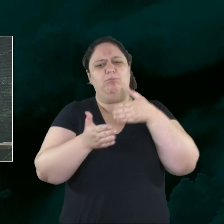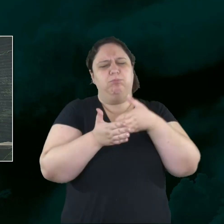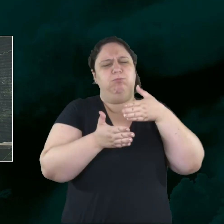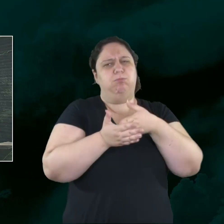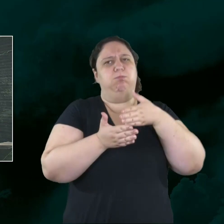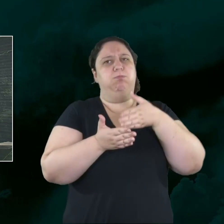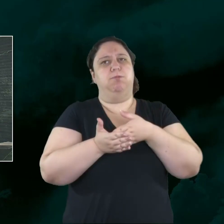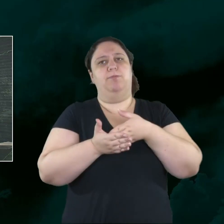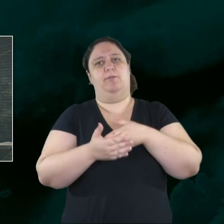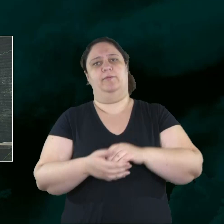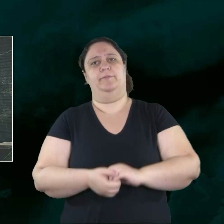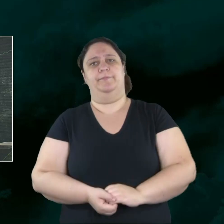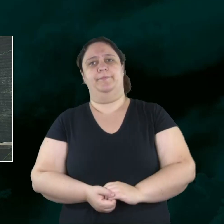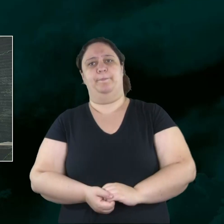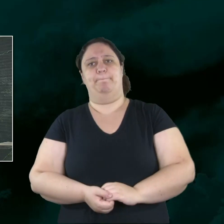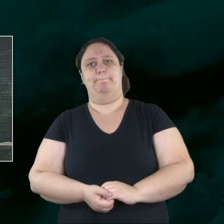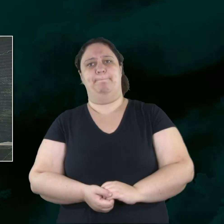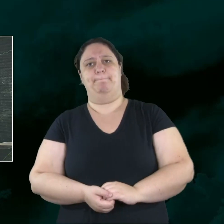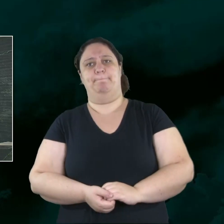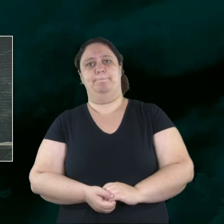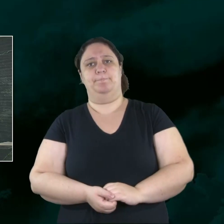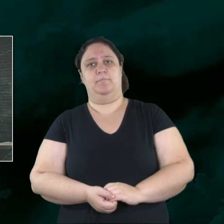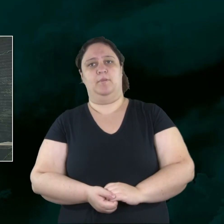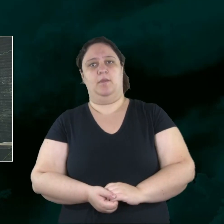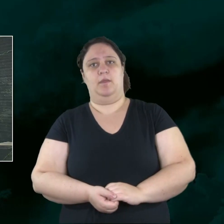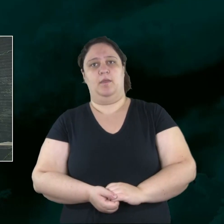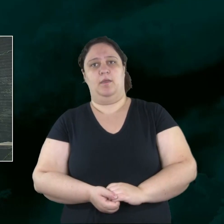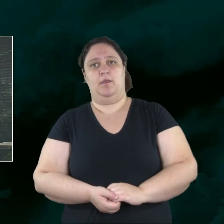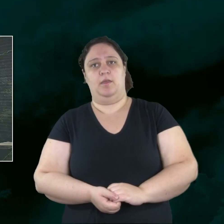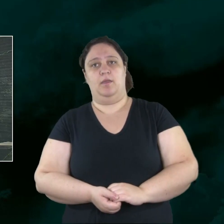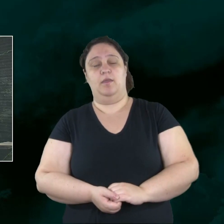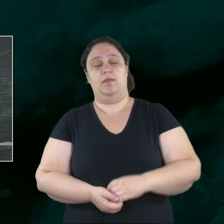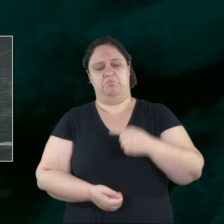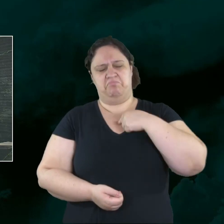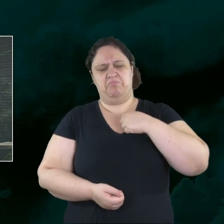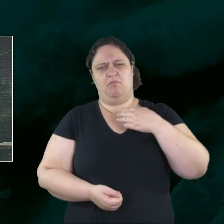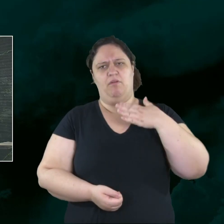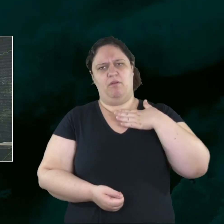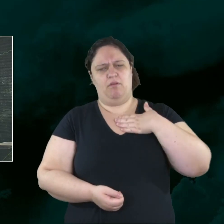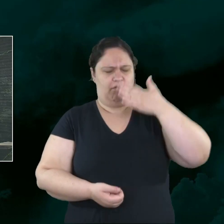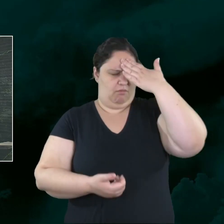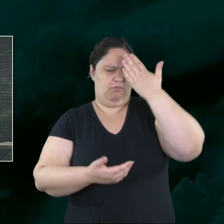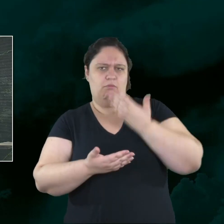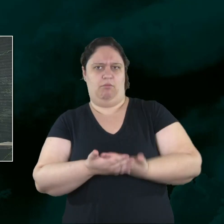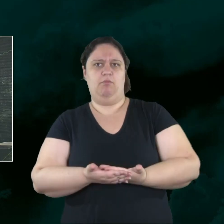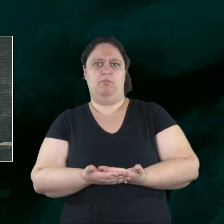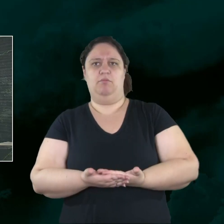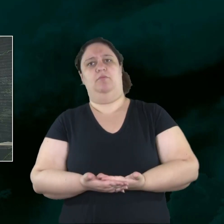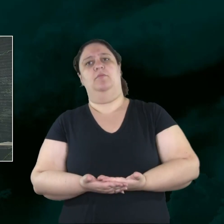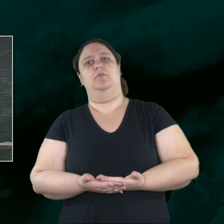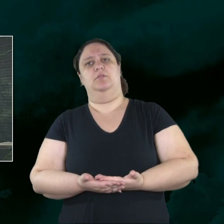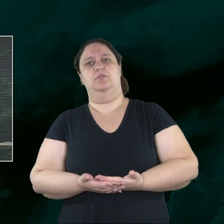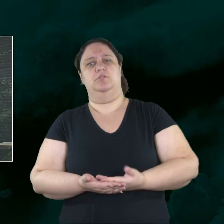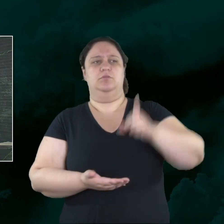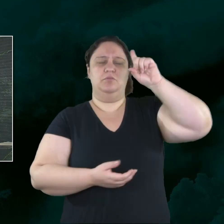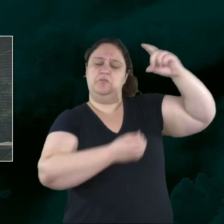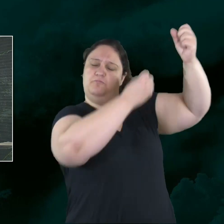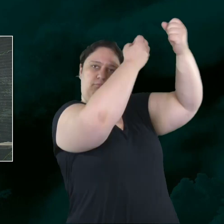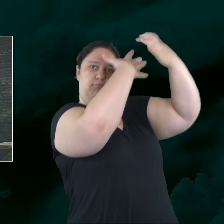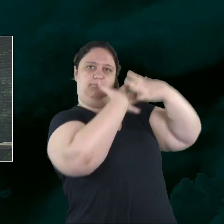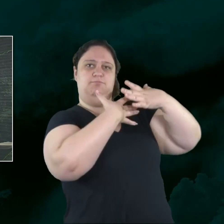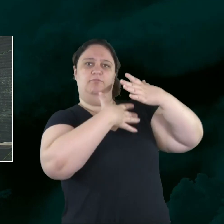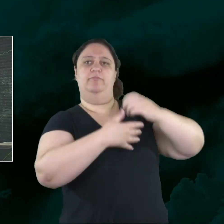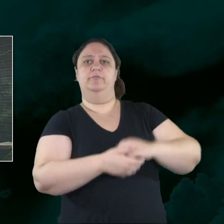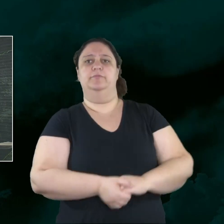né, o meu ponto de vista, e eu acredito que é da revelação do Senhor.